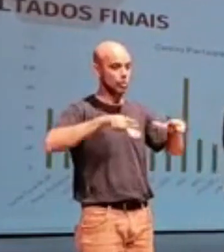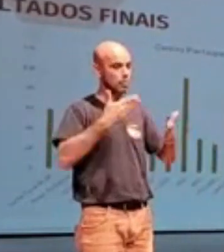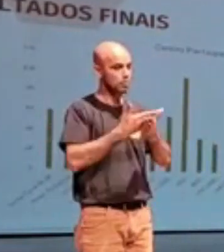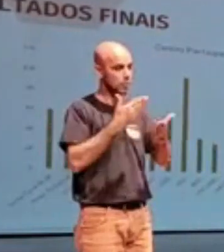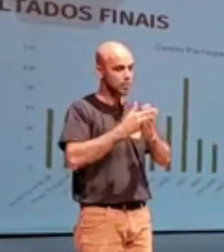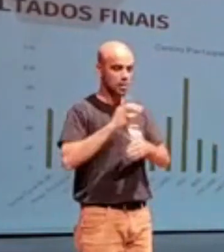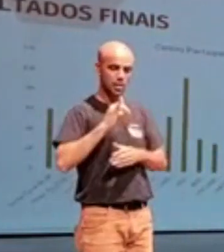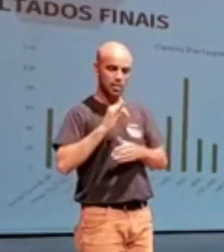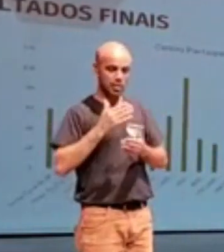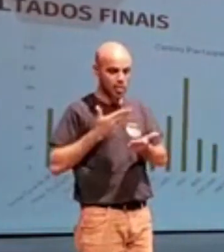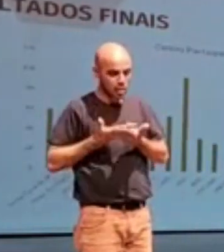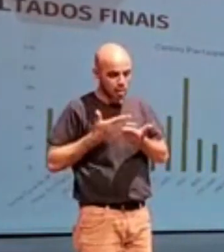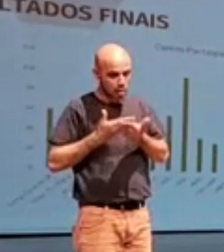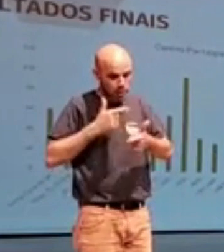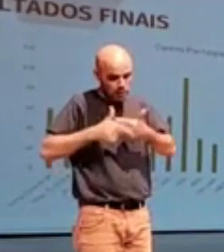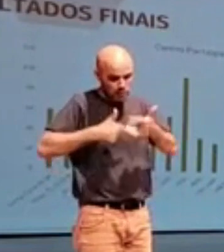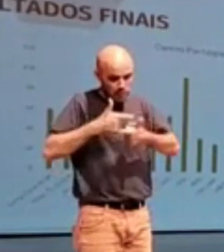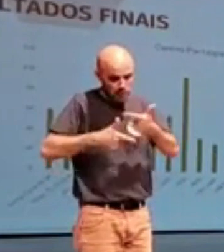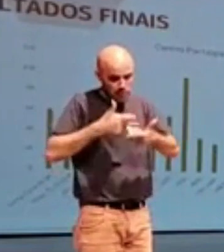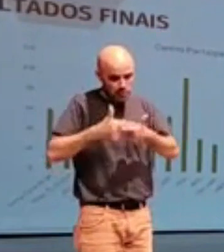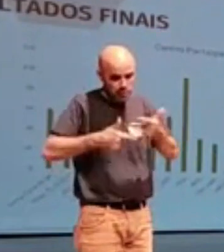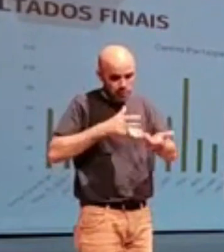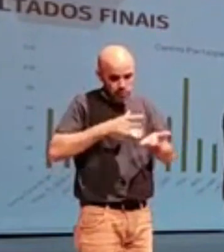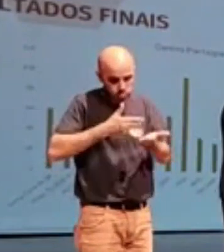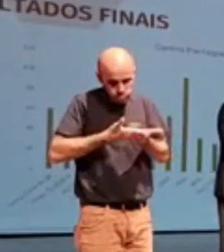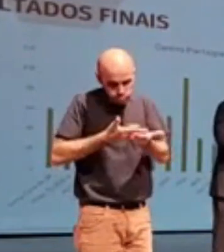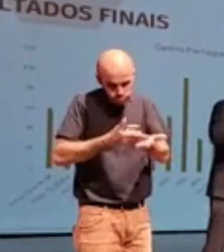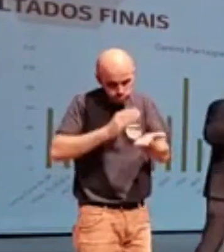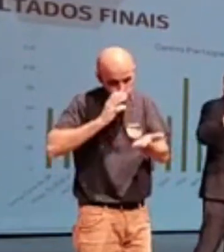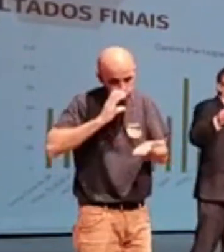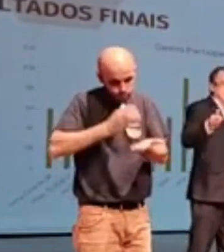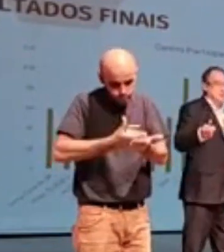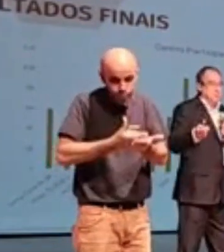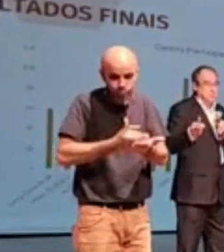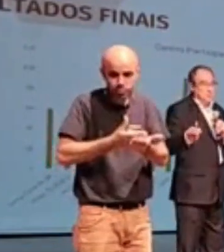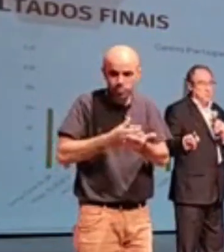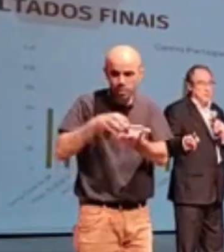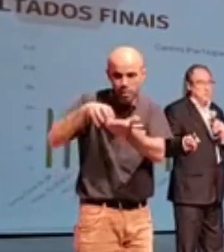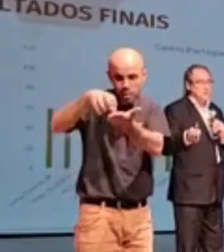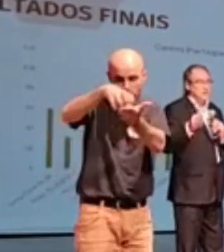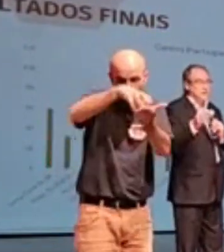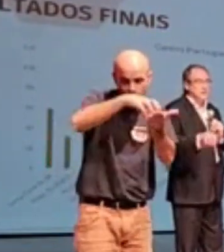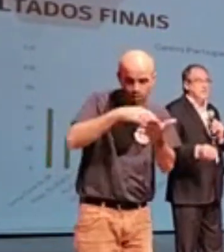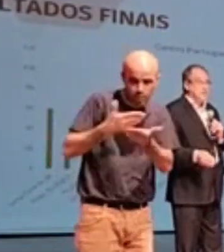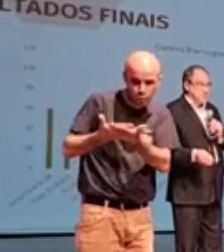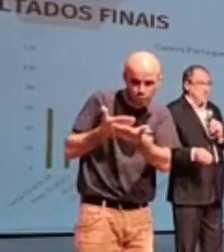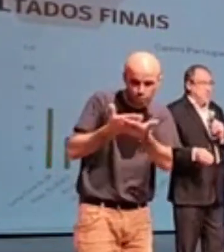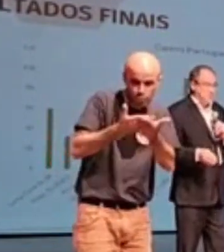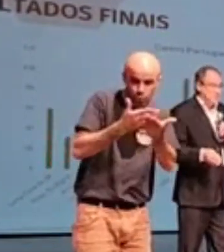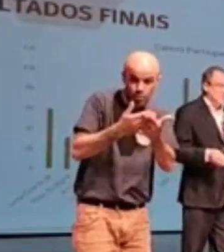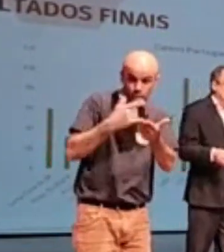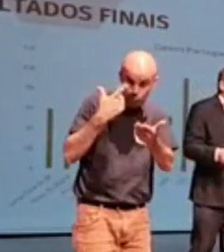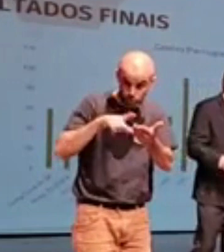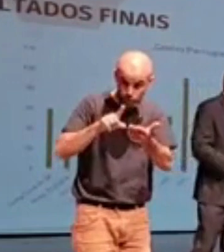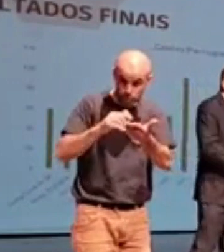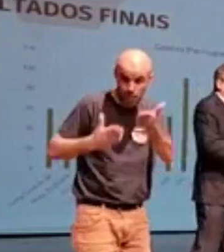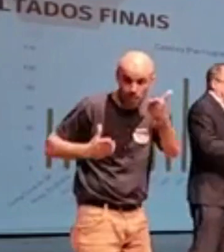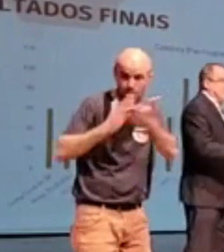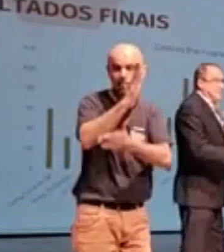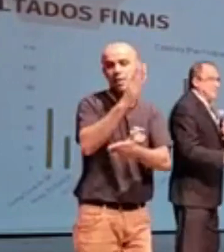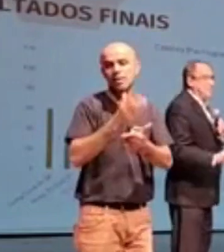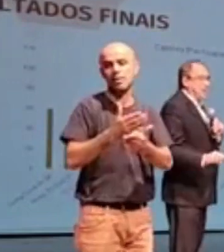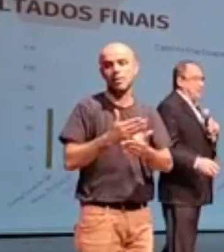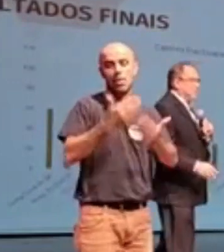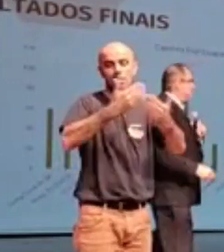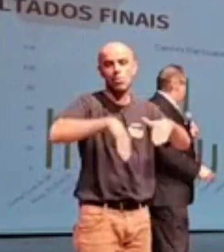científico. Ele falou assim, se vocês coletarem e fazerem um trabalho científico de cada centro, do seu centro, você ganha nota máxima da prova. Aí